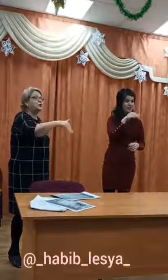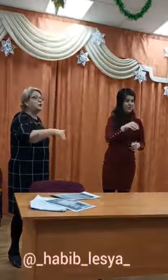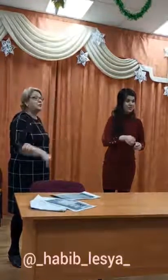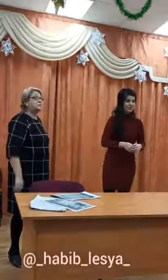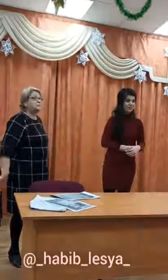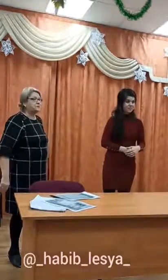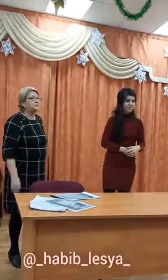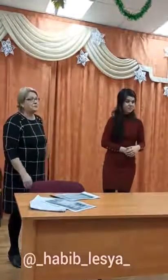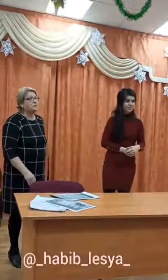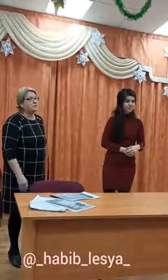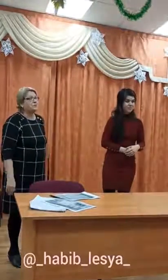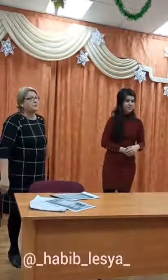тысячи.